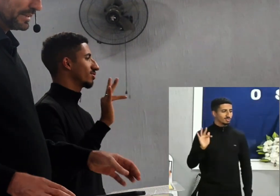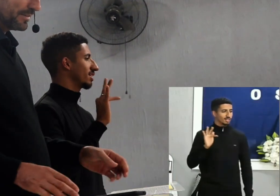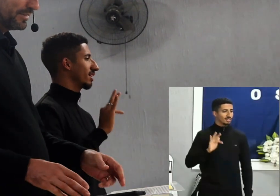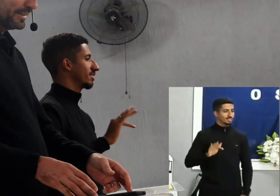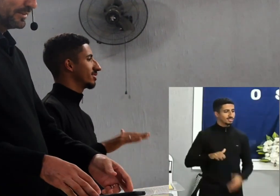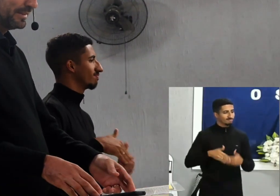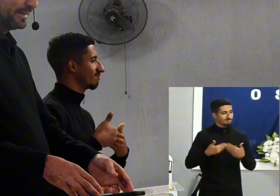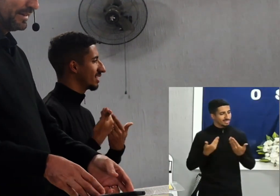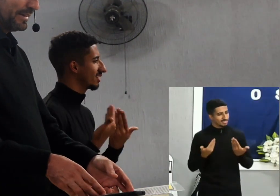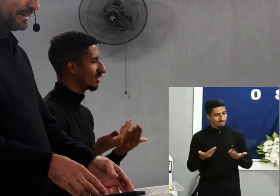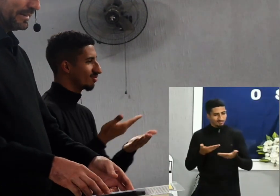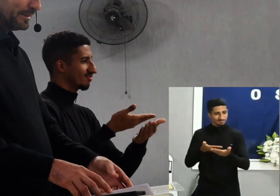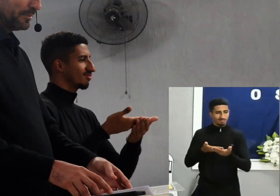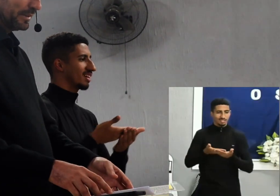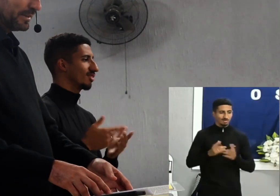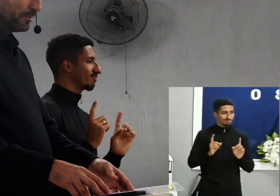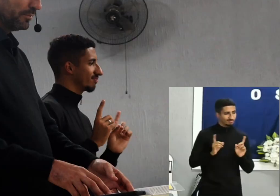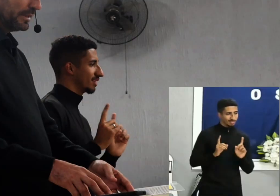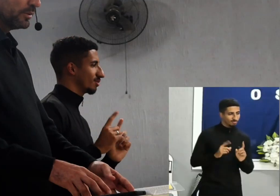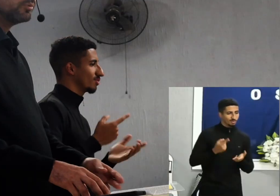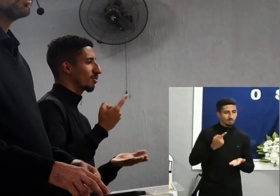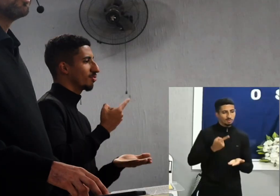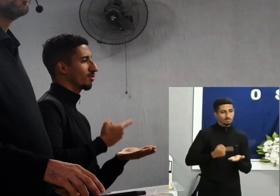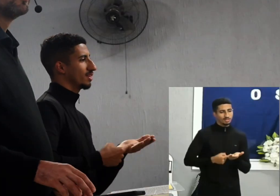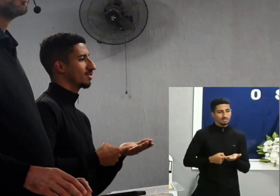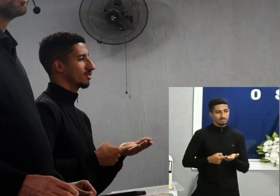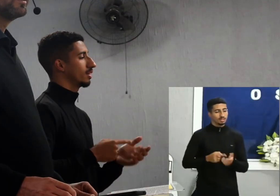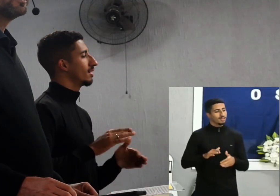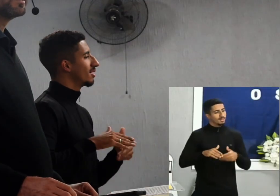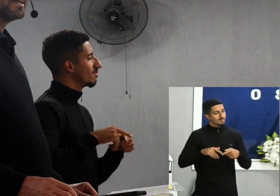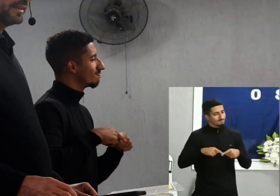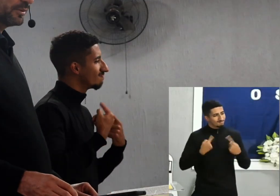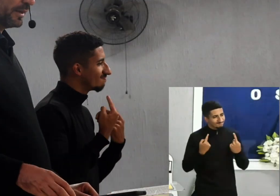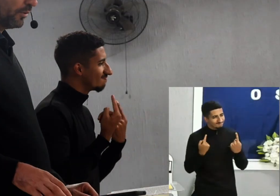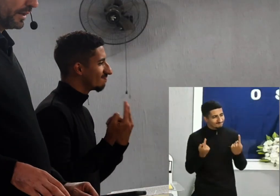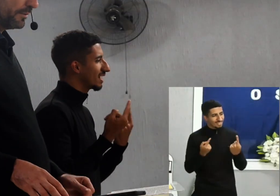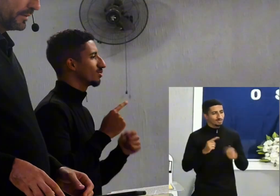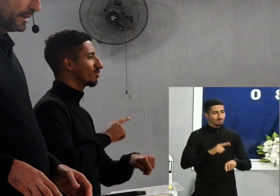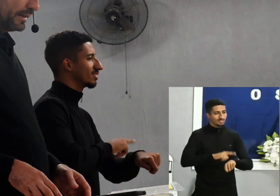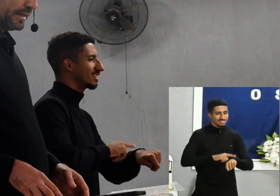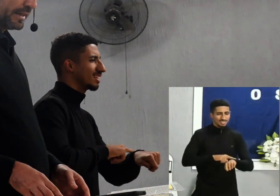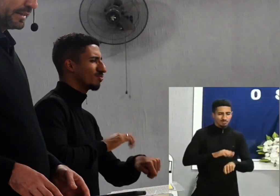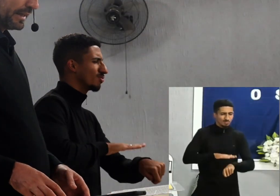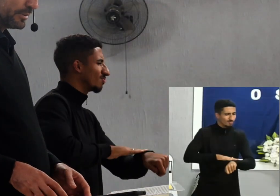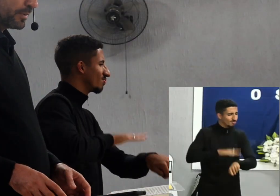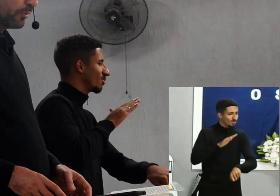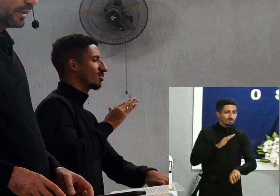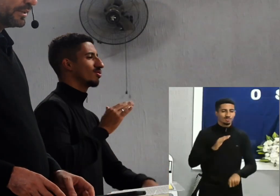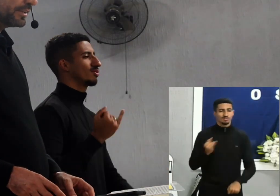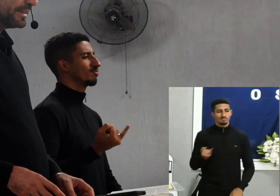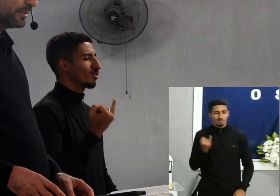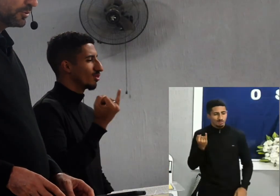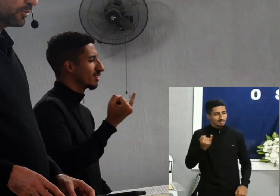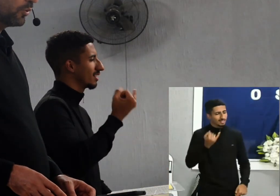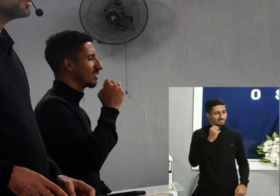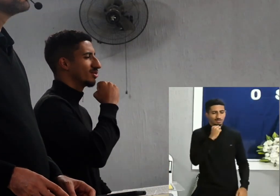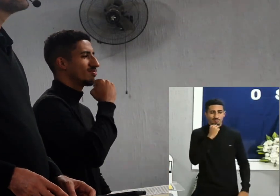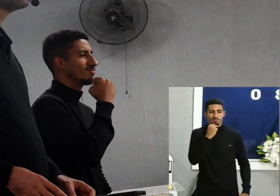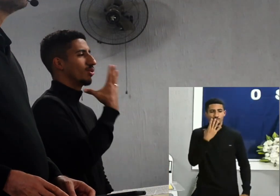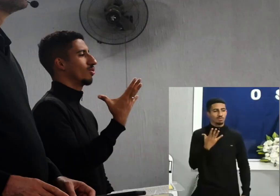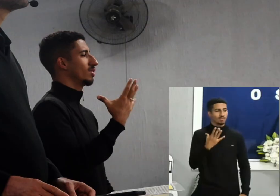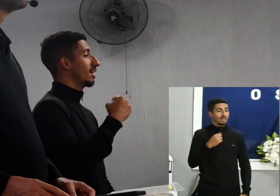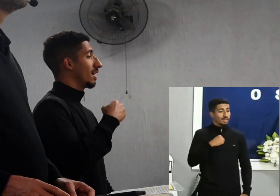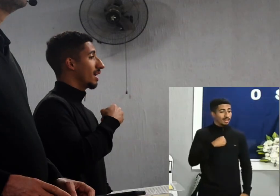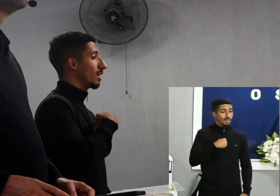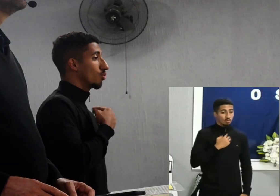os irmãos dessa vez, né? Mas tem sido muito bom, muito edificante, né? Agora, a cantar sobre a bondade de Deus, eu gosto